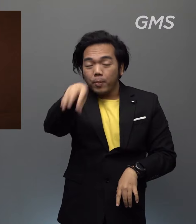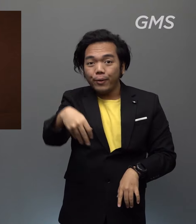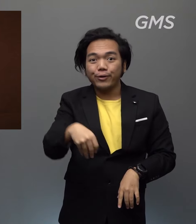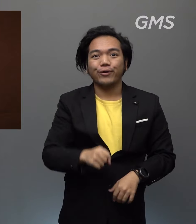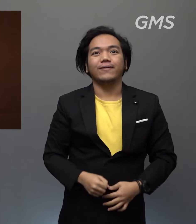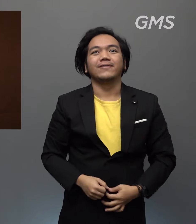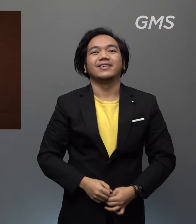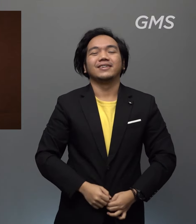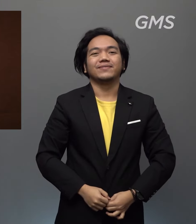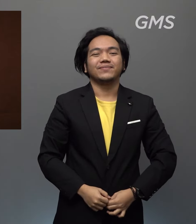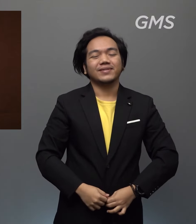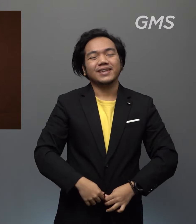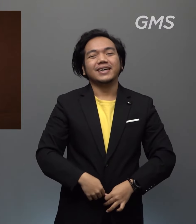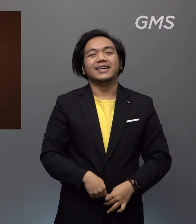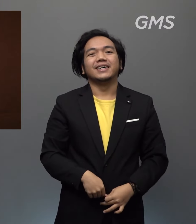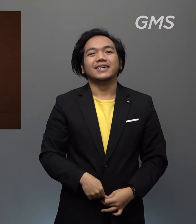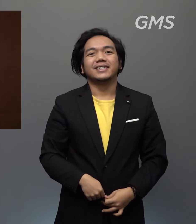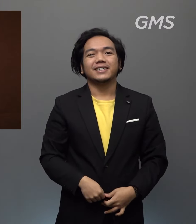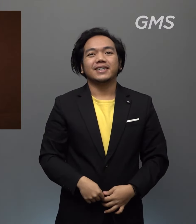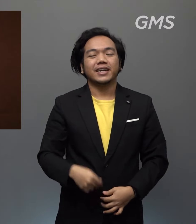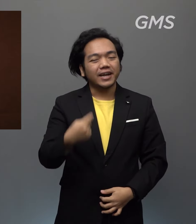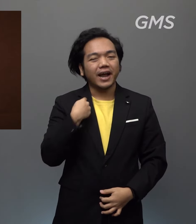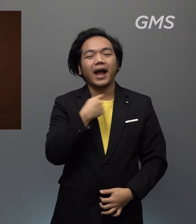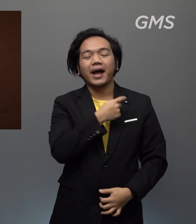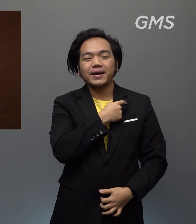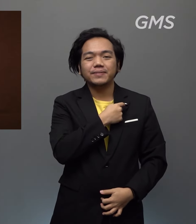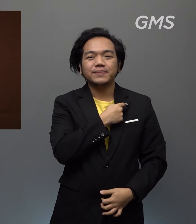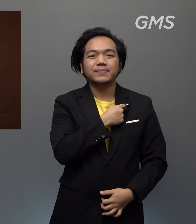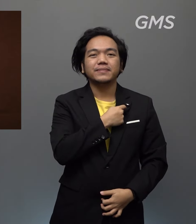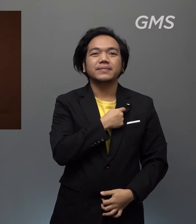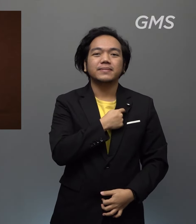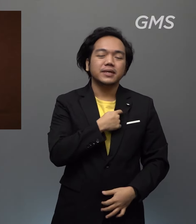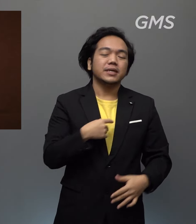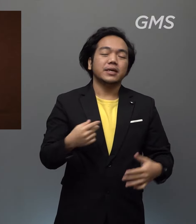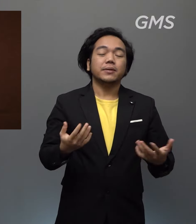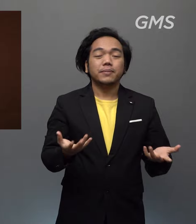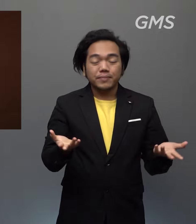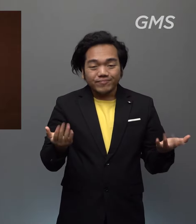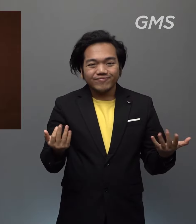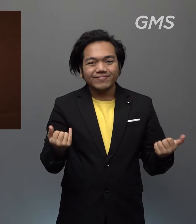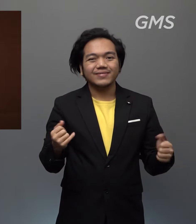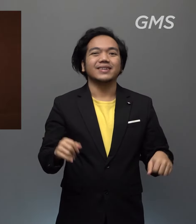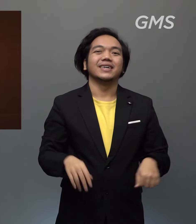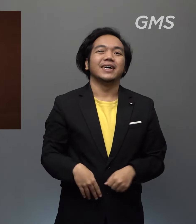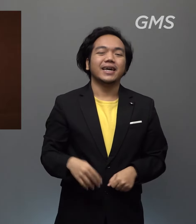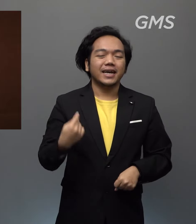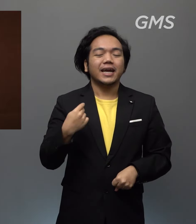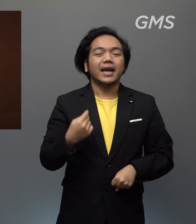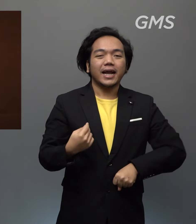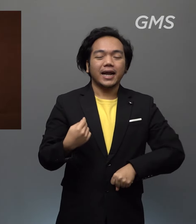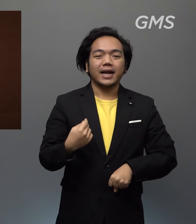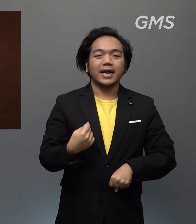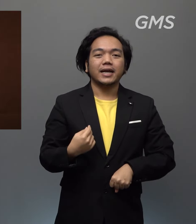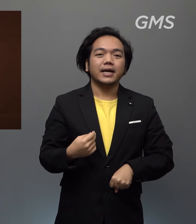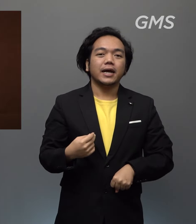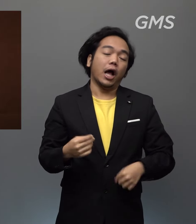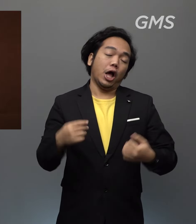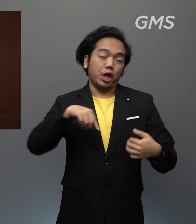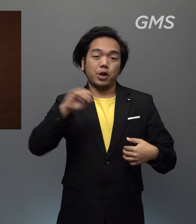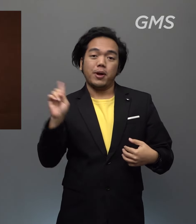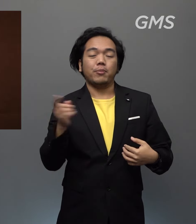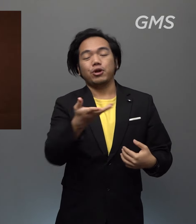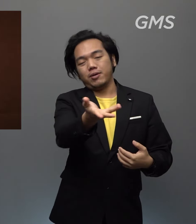Sharon. Pada Anda semua, keluarga kami, dimanapun Anda berada, seluruh jemaat Gereja Mawar Sharon yang ada dimanapun, dan